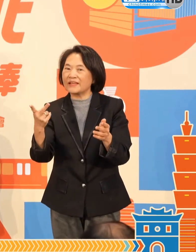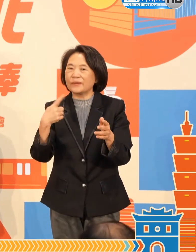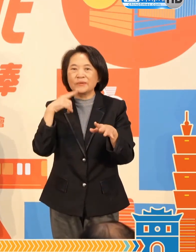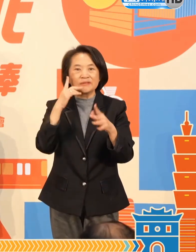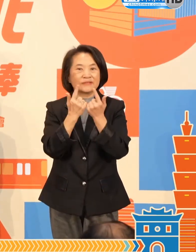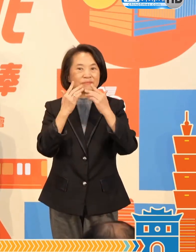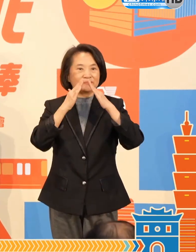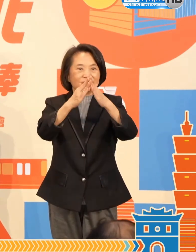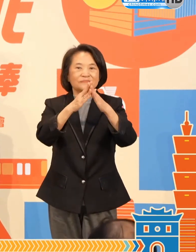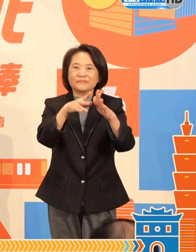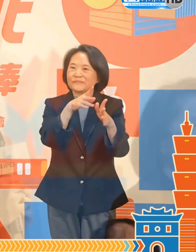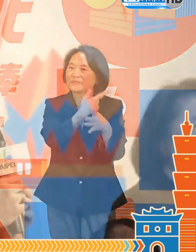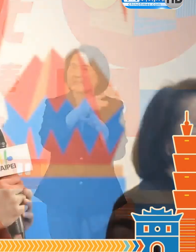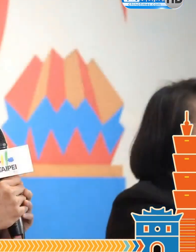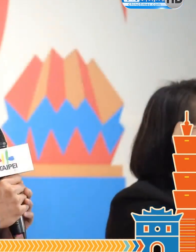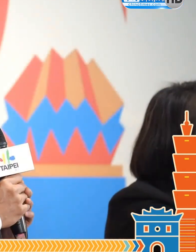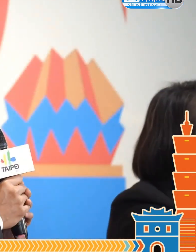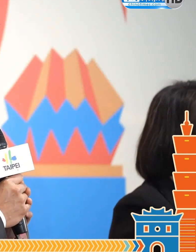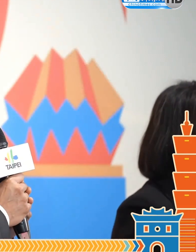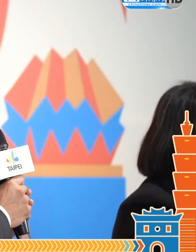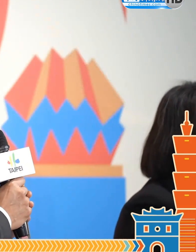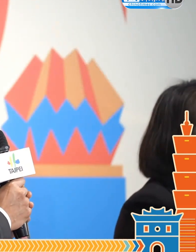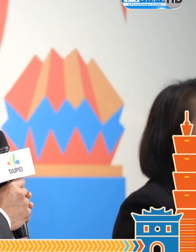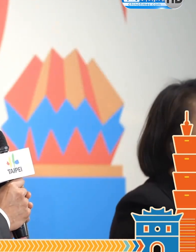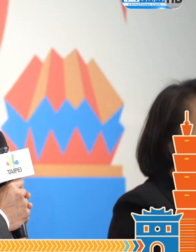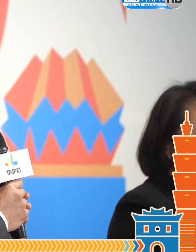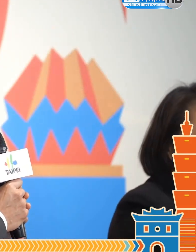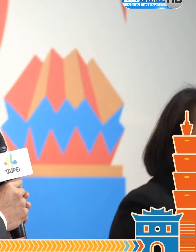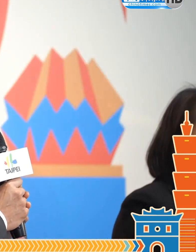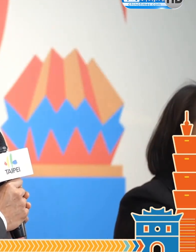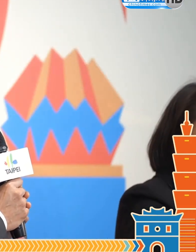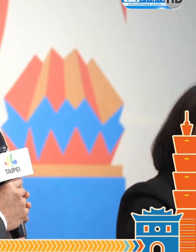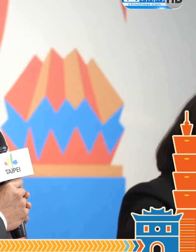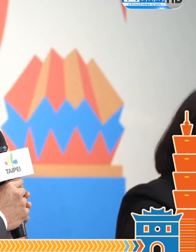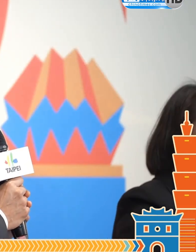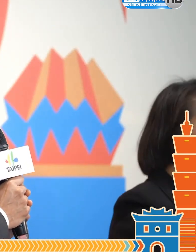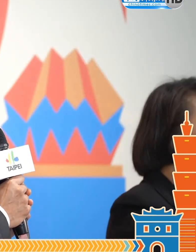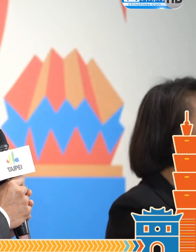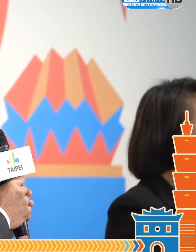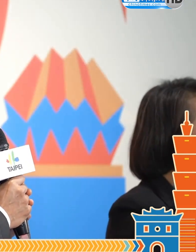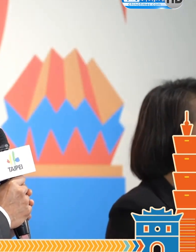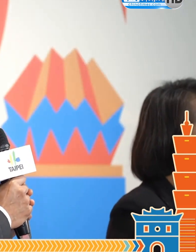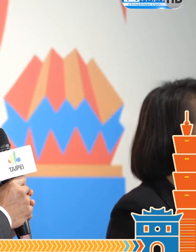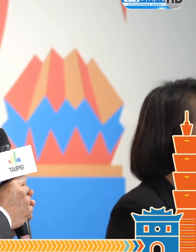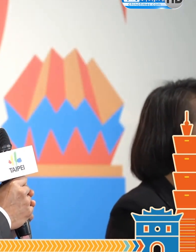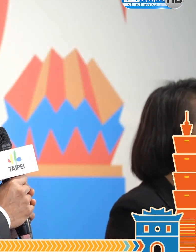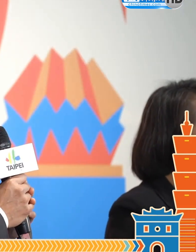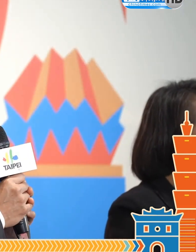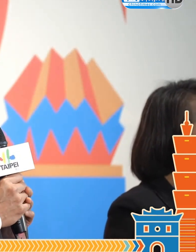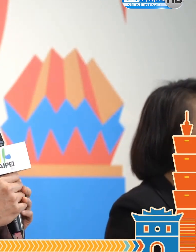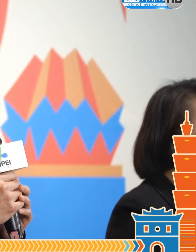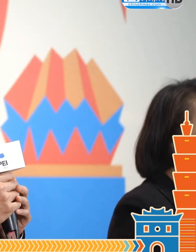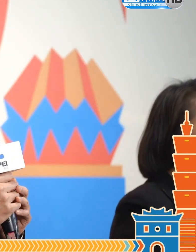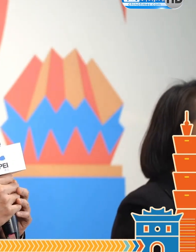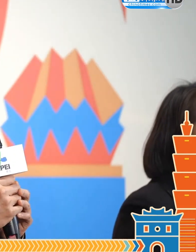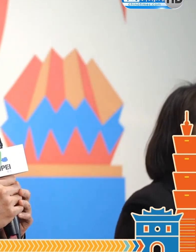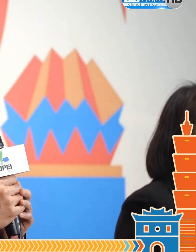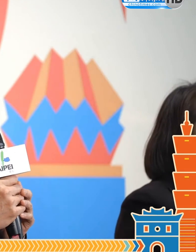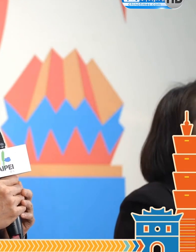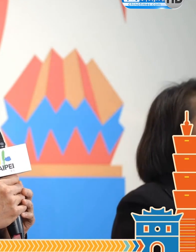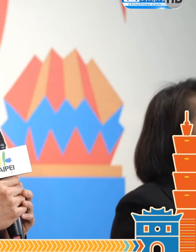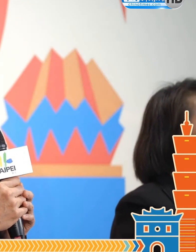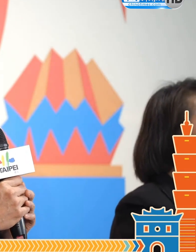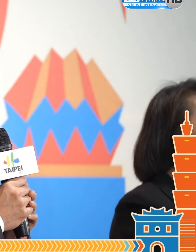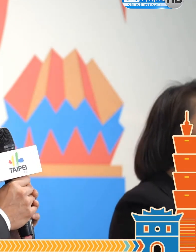台北市不管在智慧城市、大数据中心，还有包含我们推出了台北通的整合生态